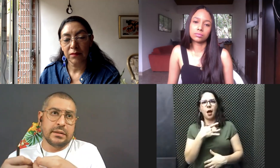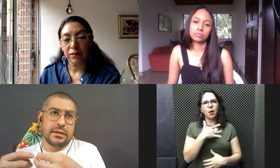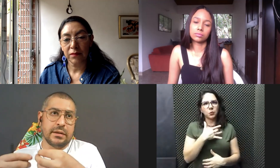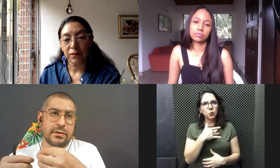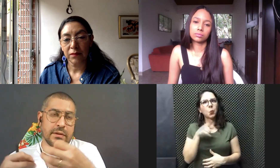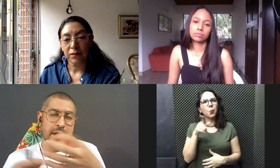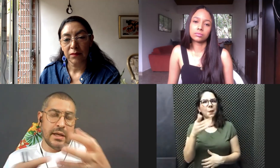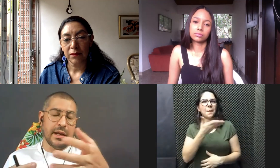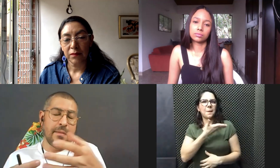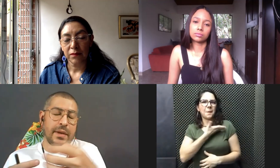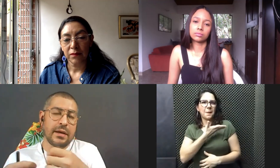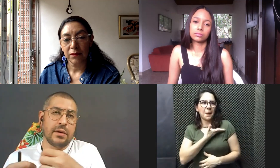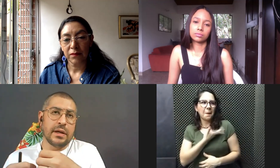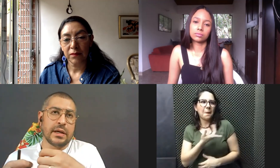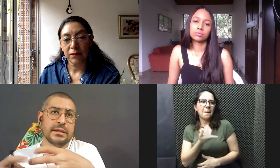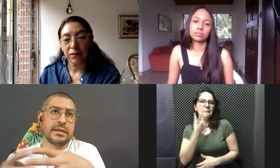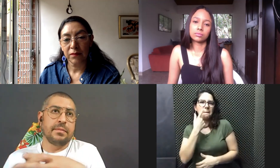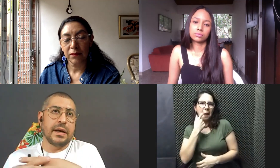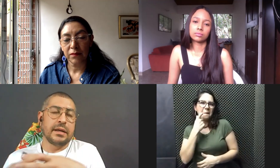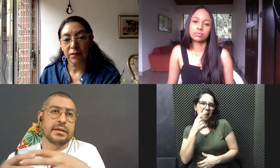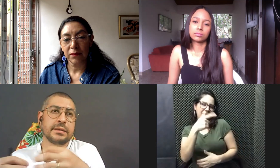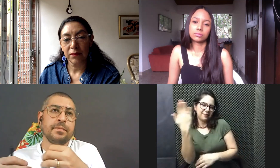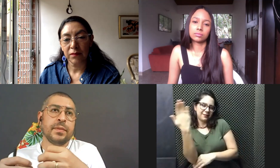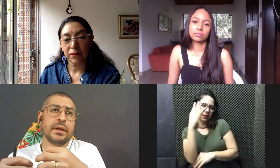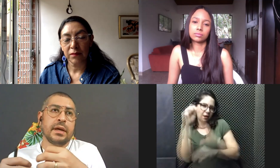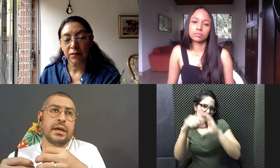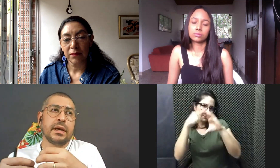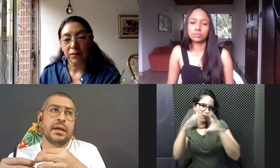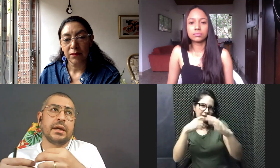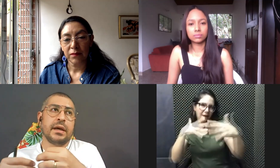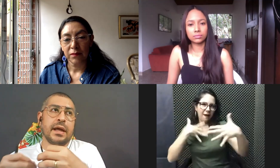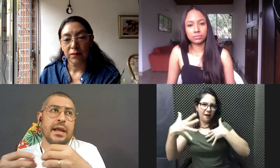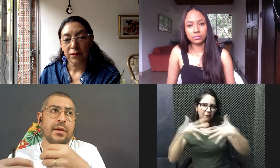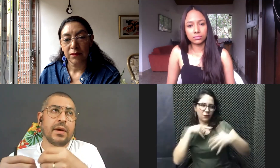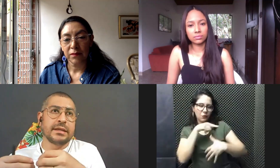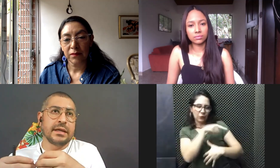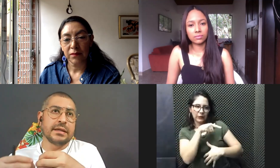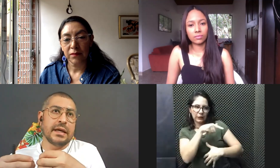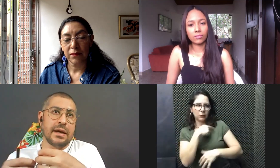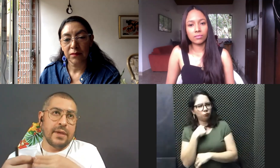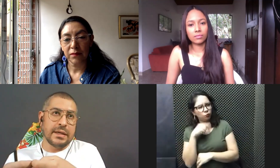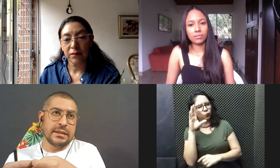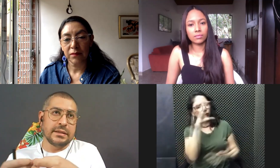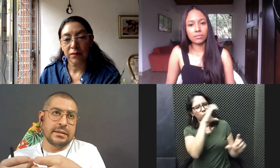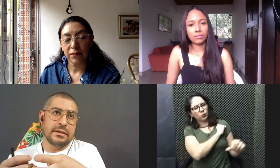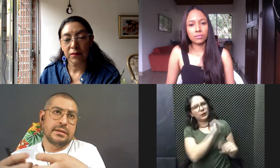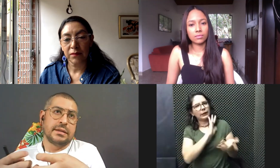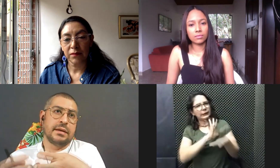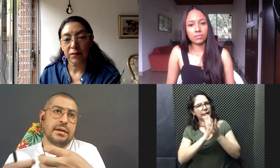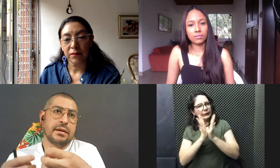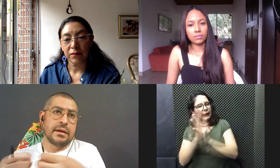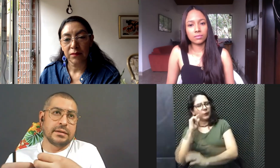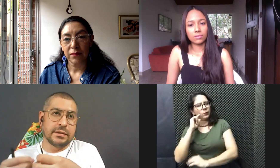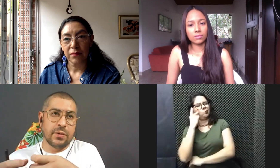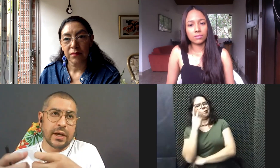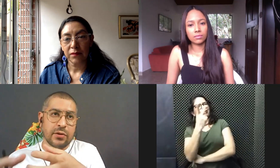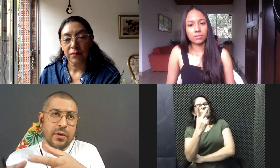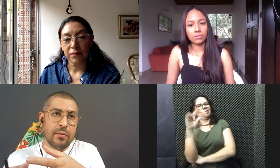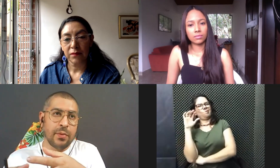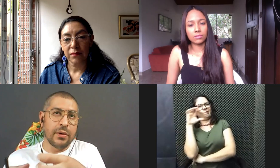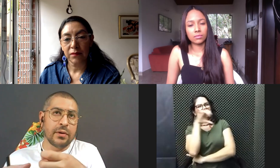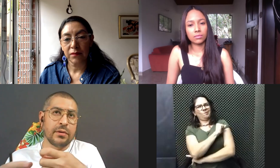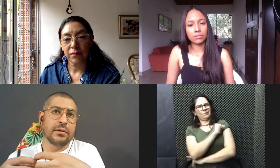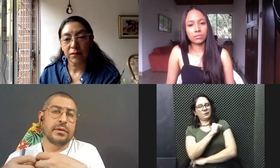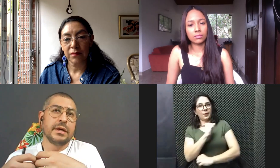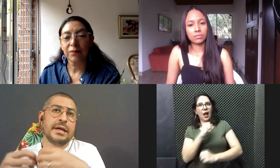padres, o sea, de la película que hacen de padres, en lengua de señas a veces se sobreactúa